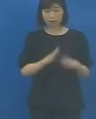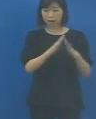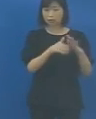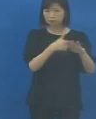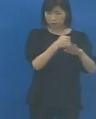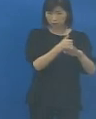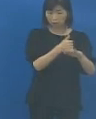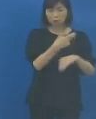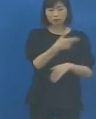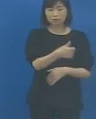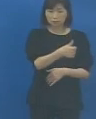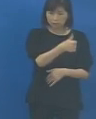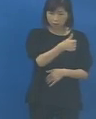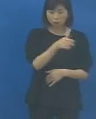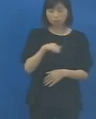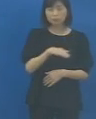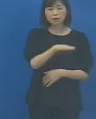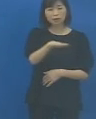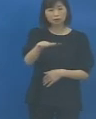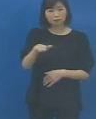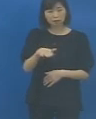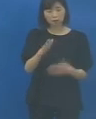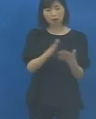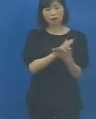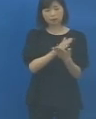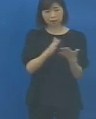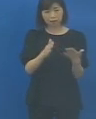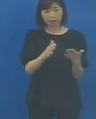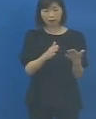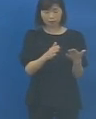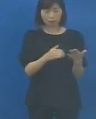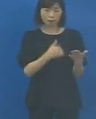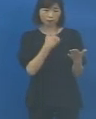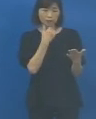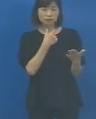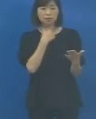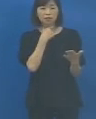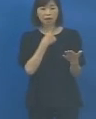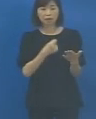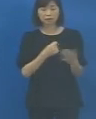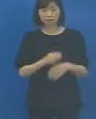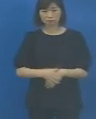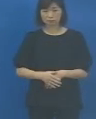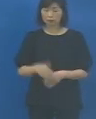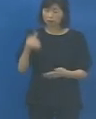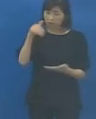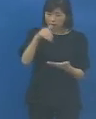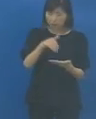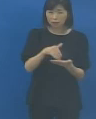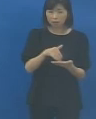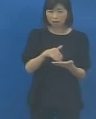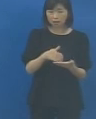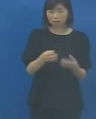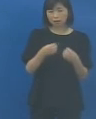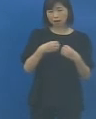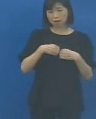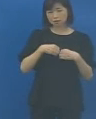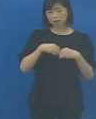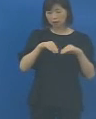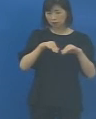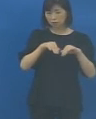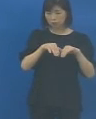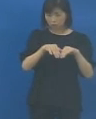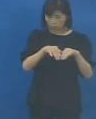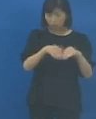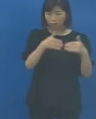じめ皆さんのご判断を待ちたいと思います。ただ最低限やっぱり感染対策というもの